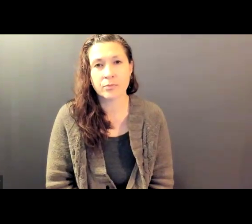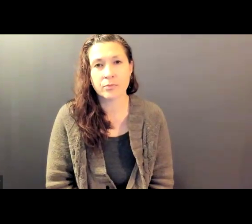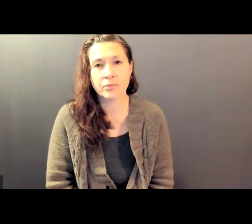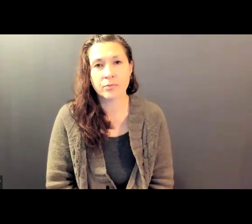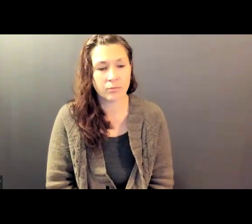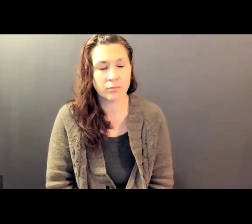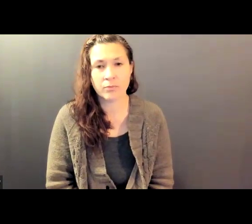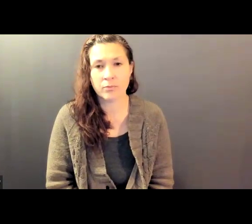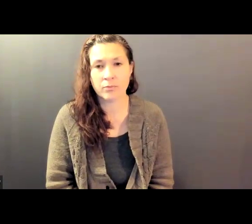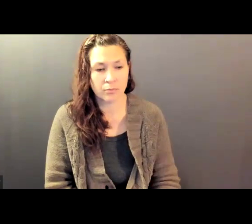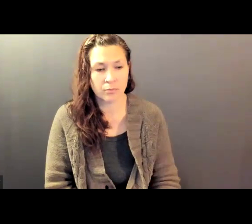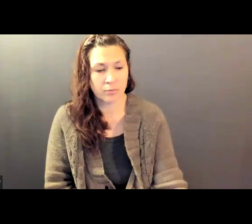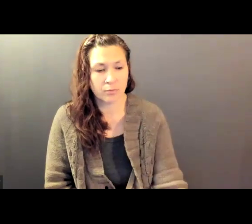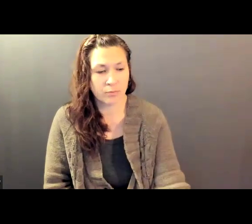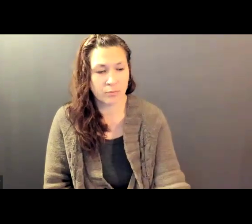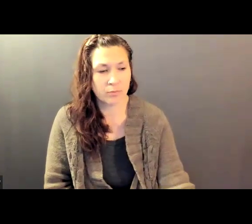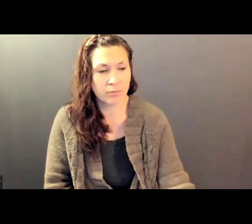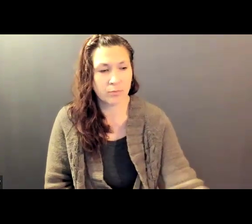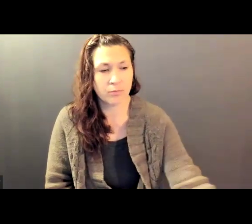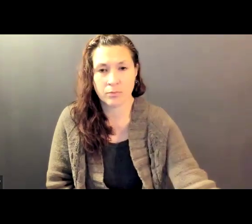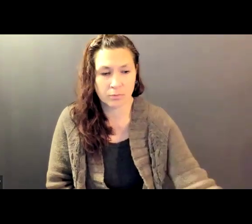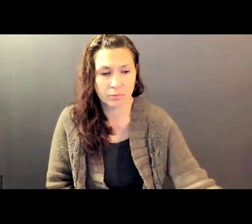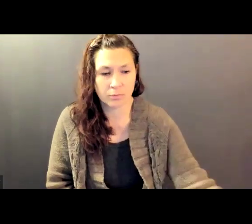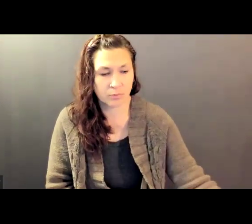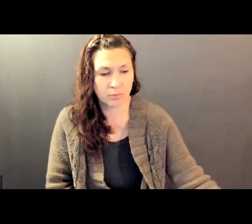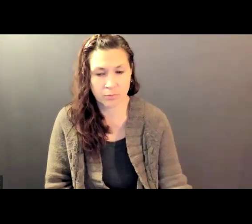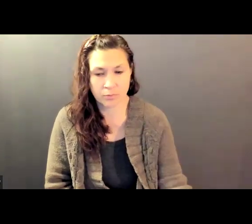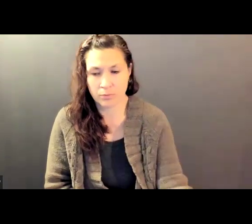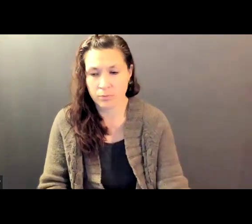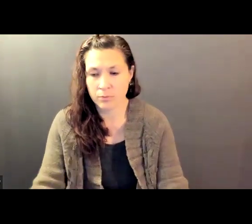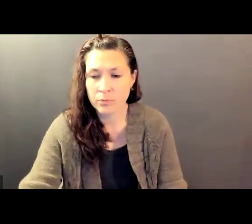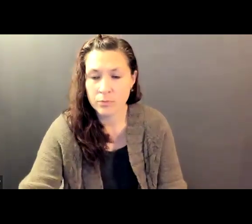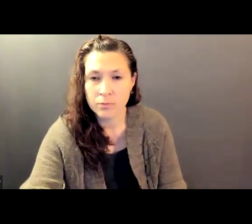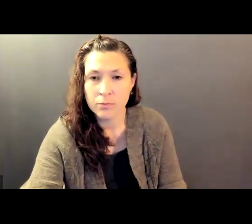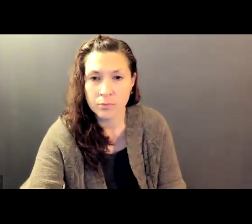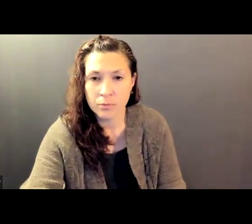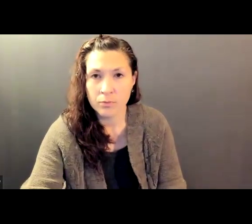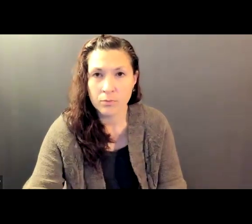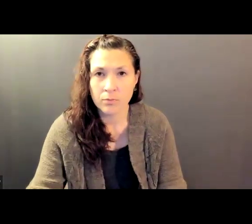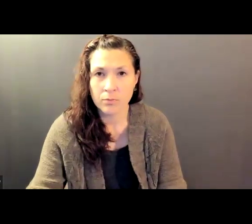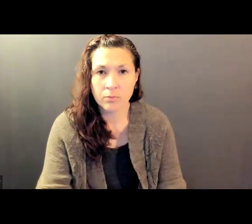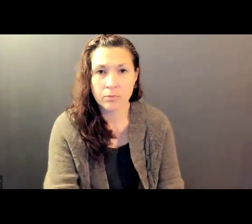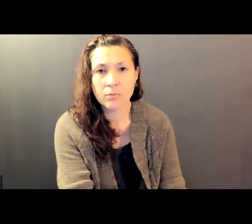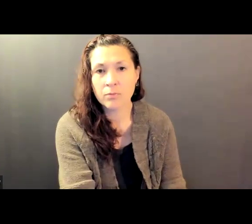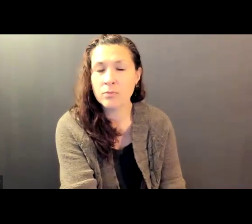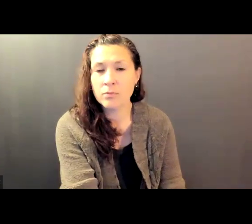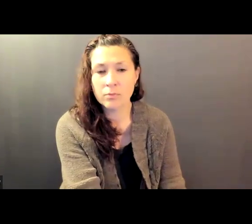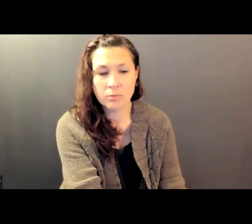98% de las escuelas tienen coordinadores de sistema de apoyo de múltiples niveles.